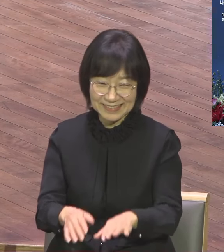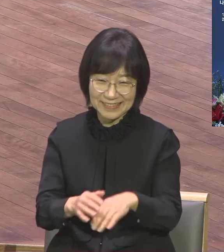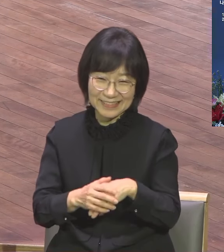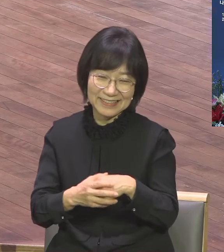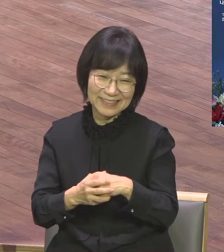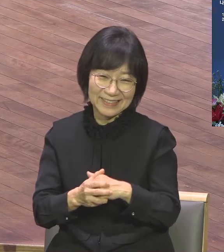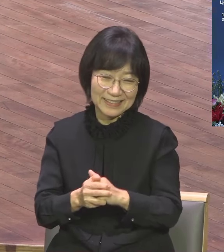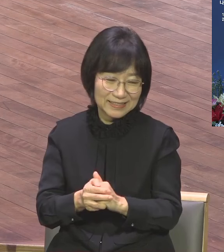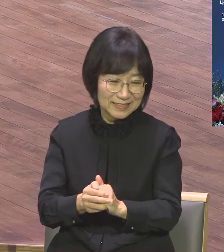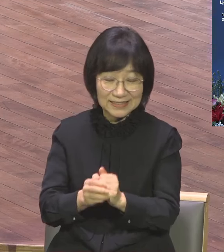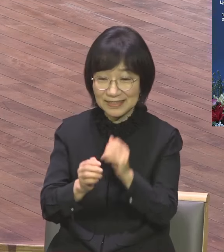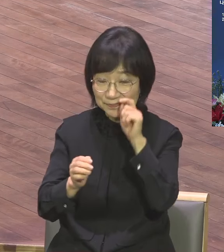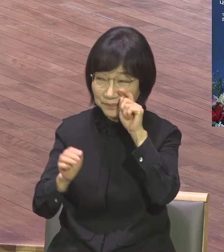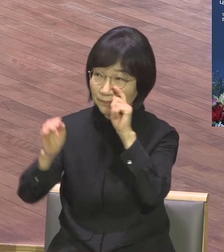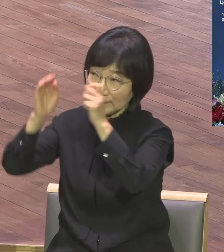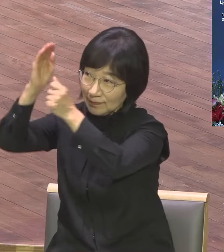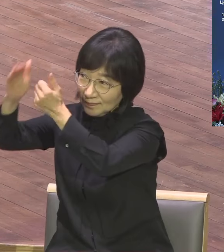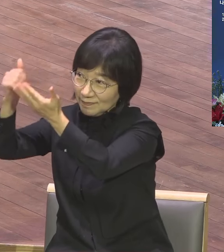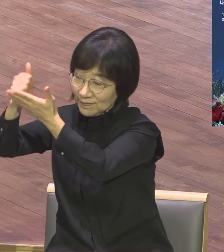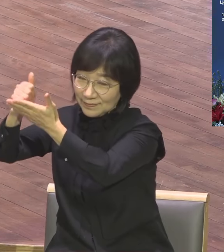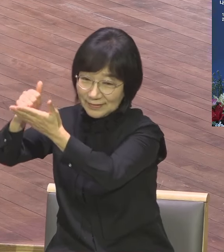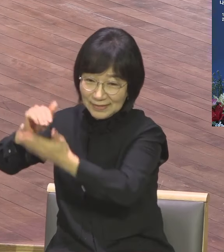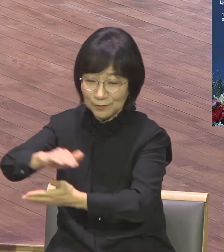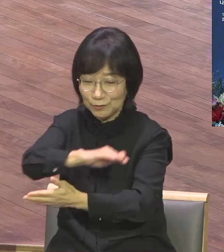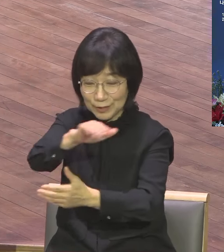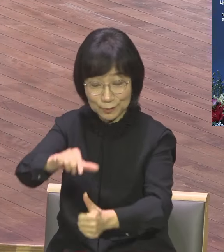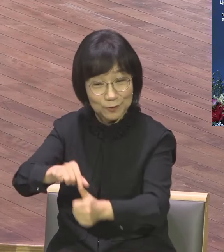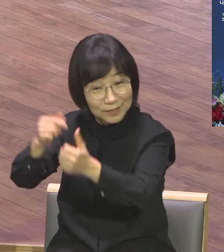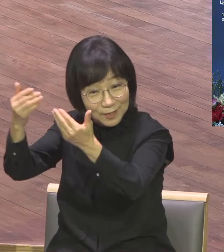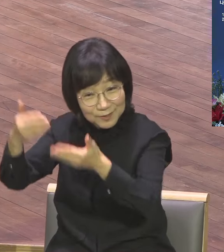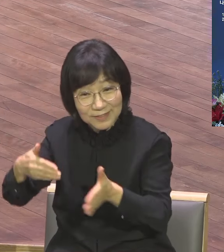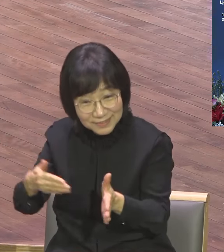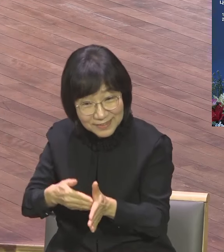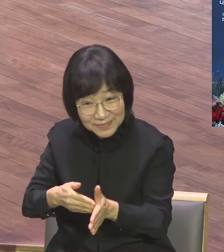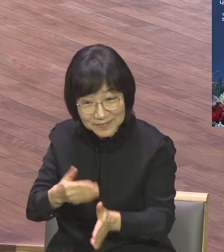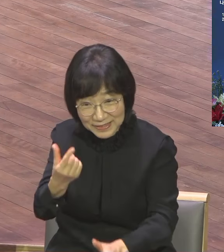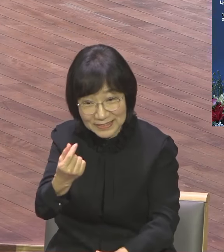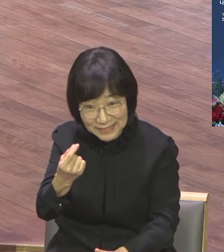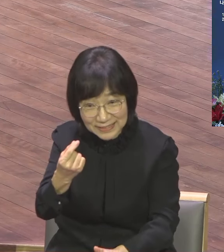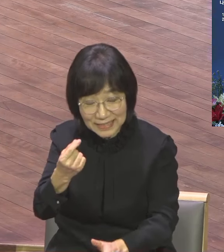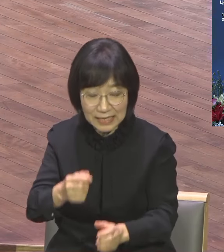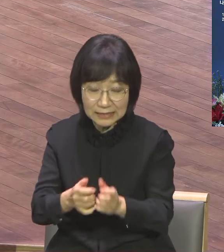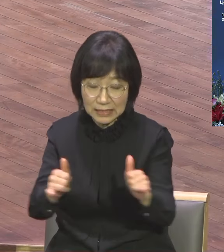의미를 모르는 사람이에요. 하나님이 우리를 구원한 인간이 되시고 오셨는데